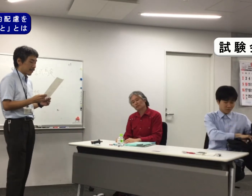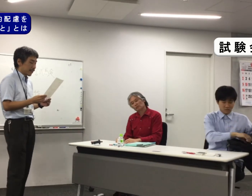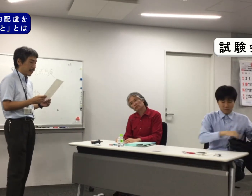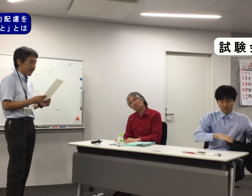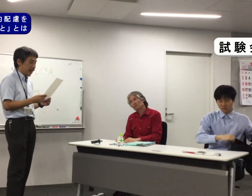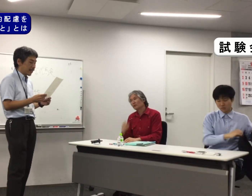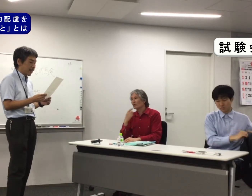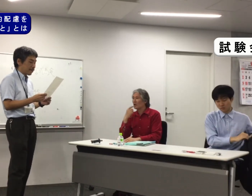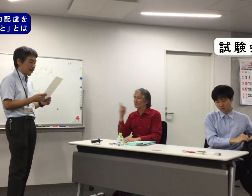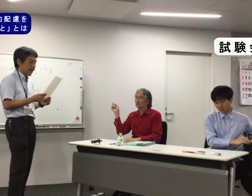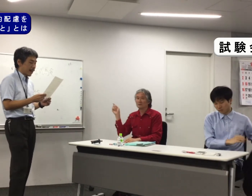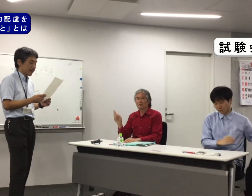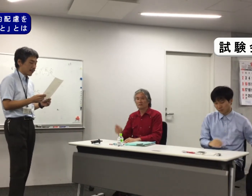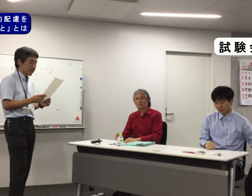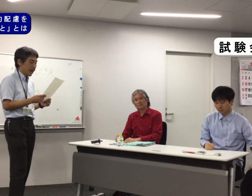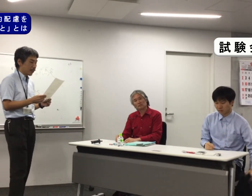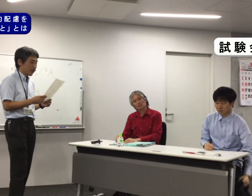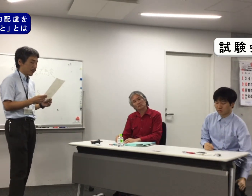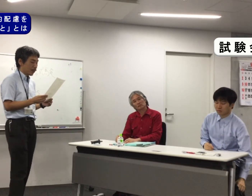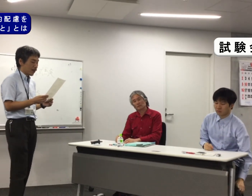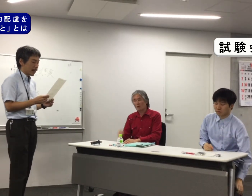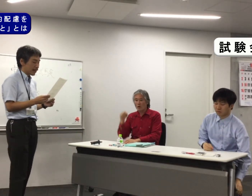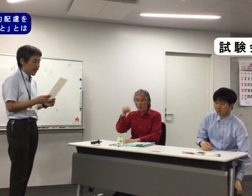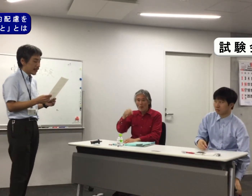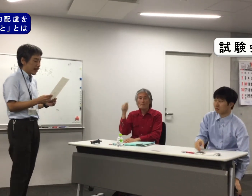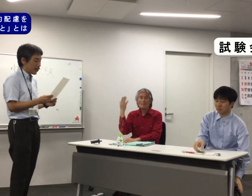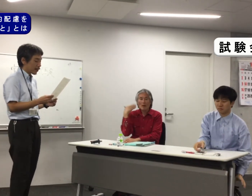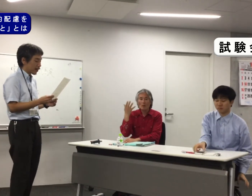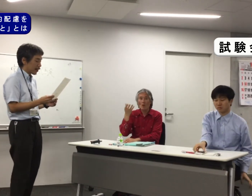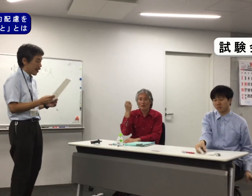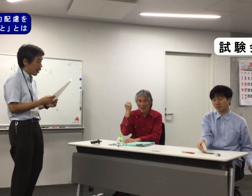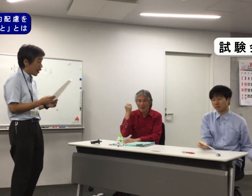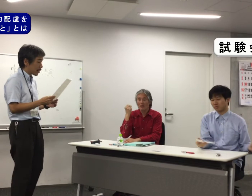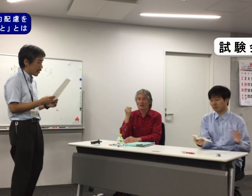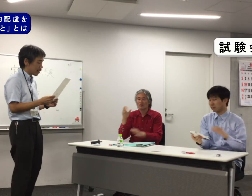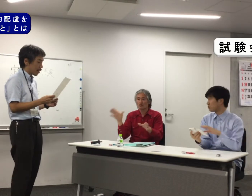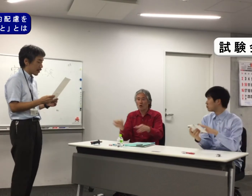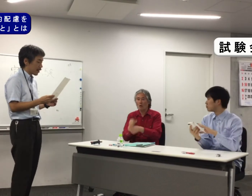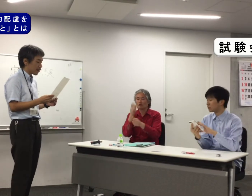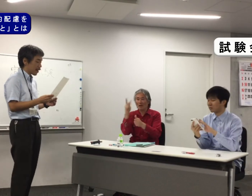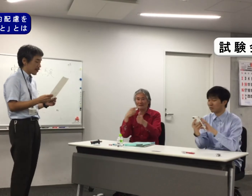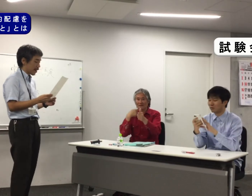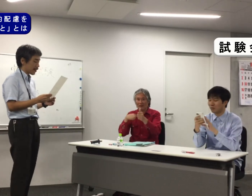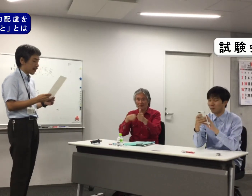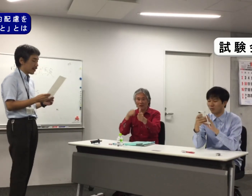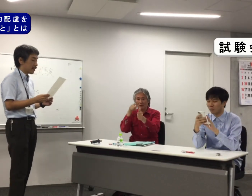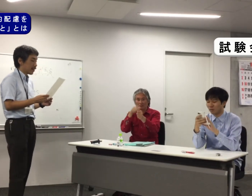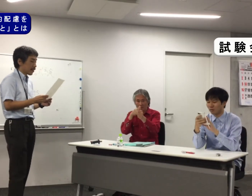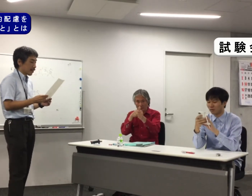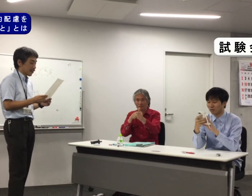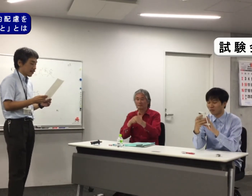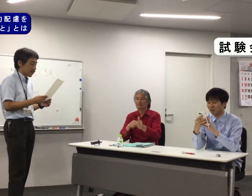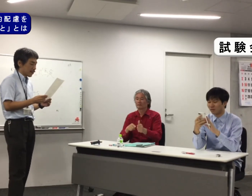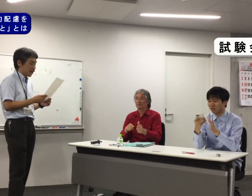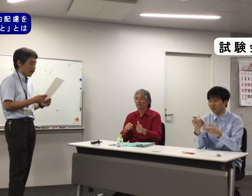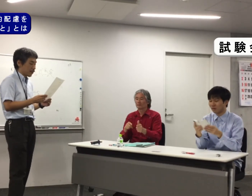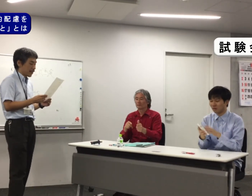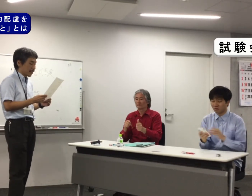携帯電話やスマートフォンは電源を切ってかばんにしまってください机の上に出し